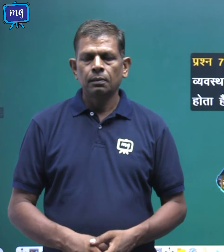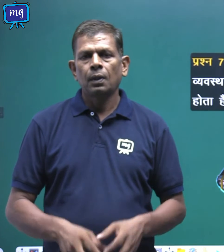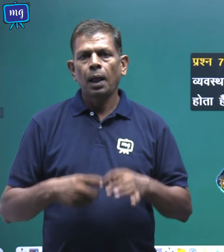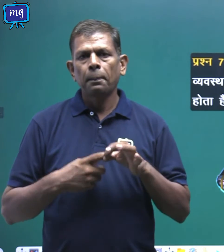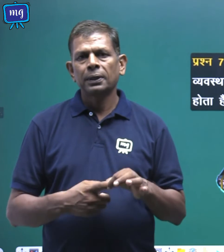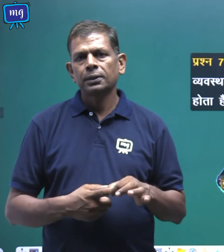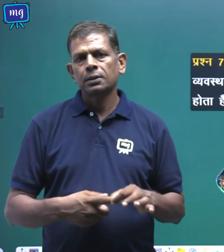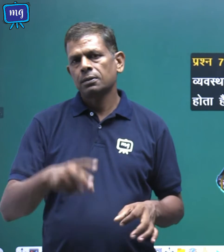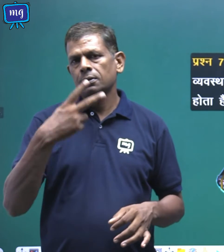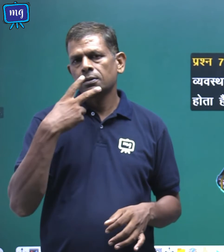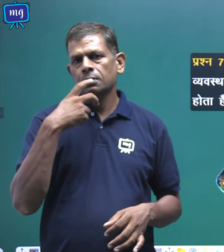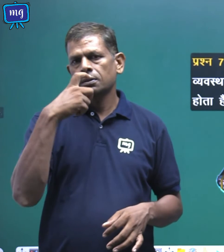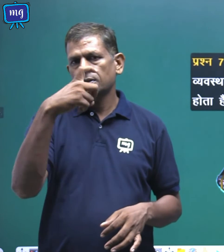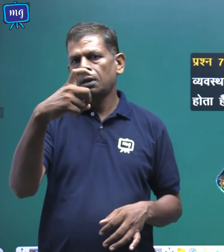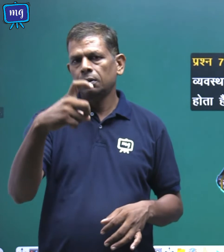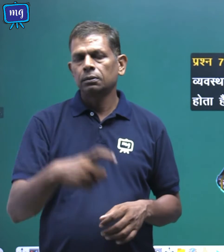प्रश्न 7,